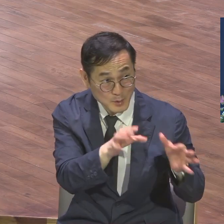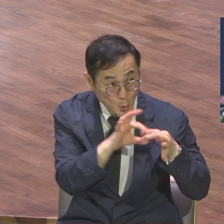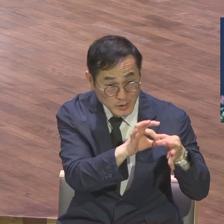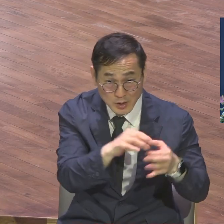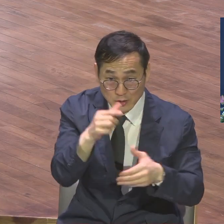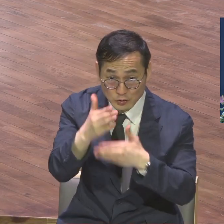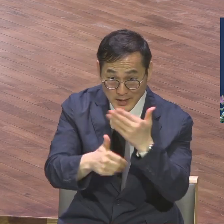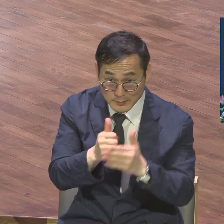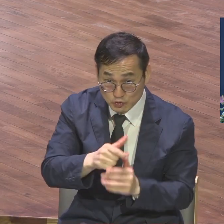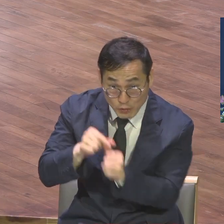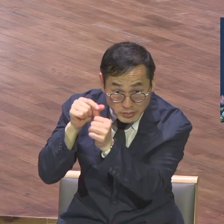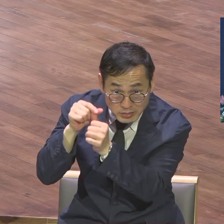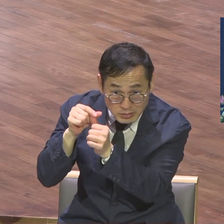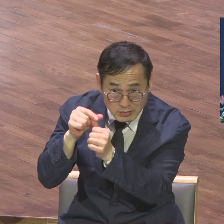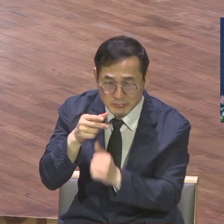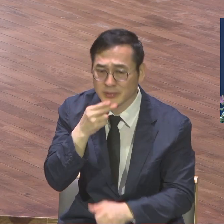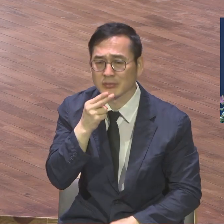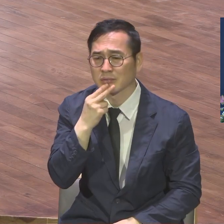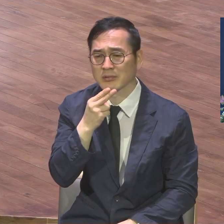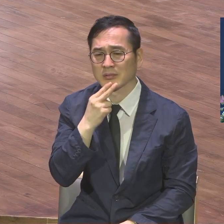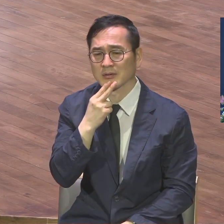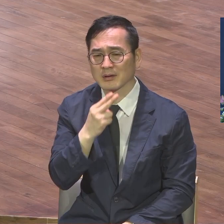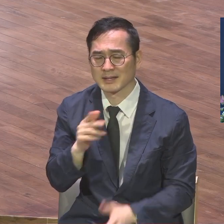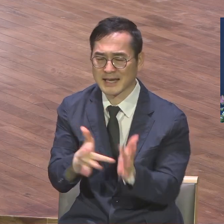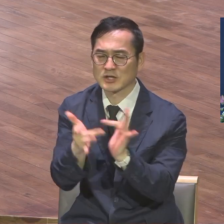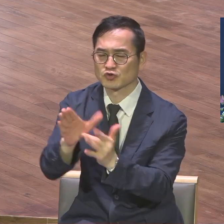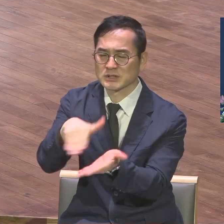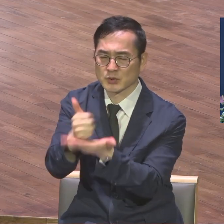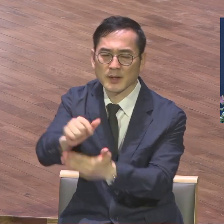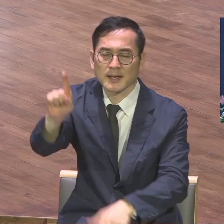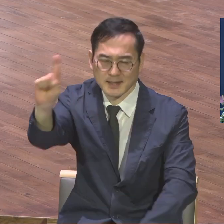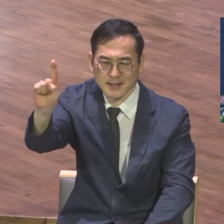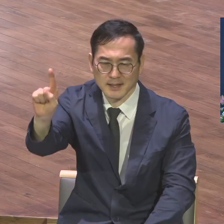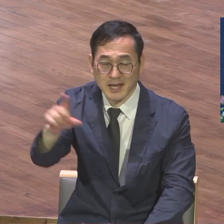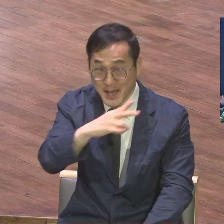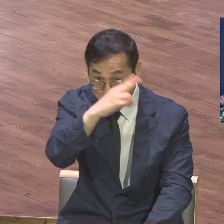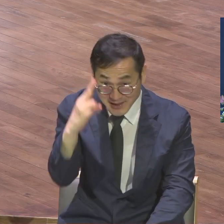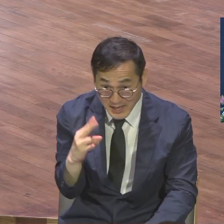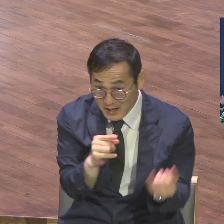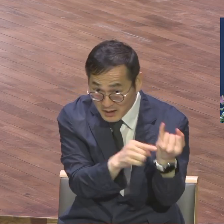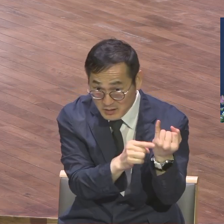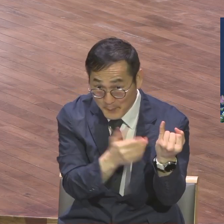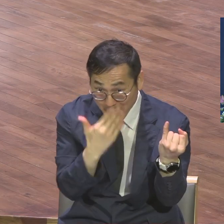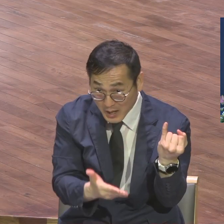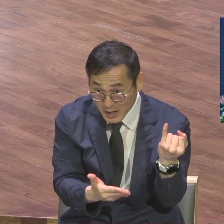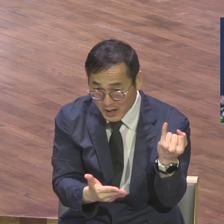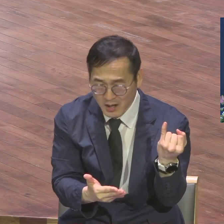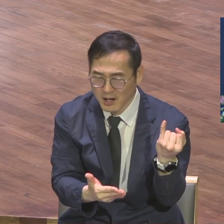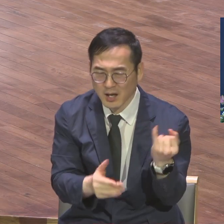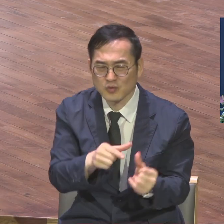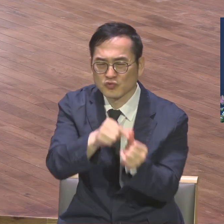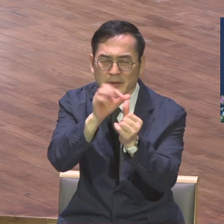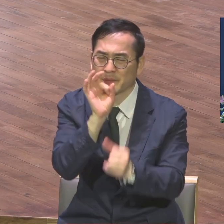오직 예수 그리스도 외에는 구원이 없습니다. 마리아도 아닙니다.